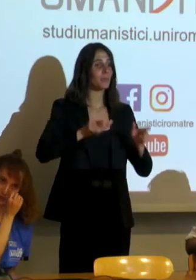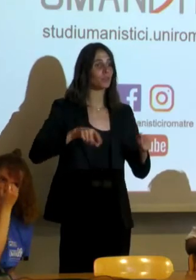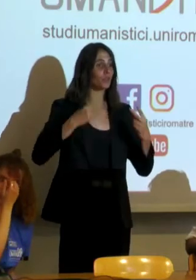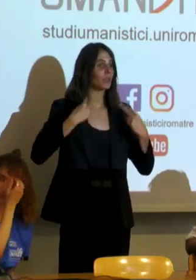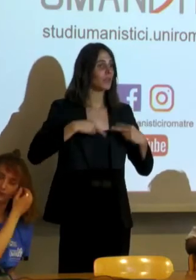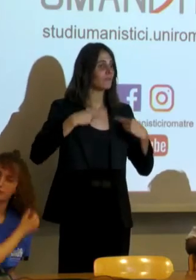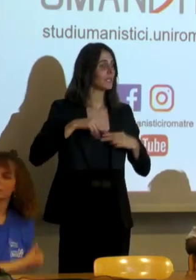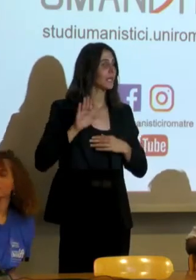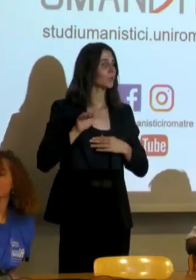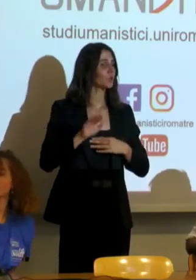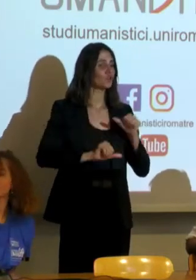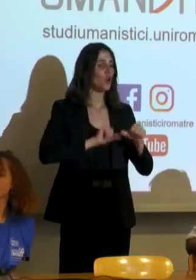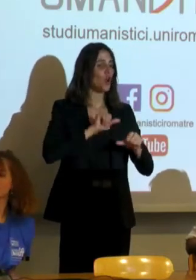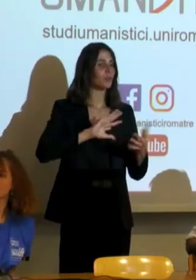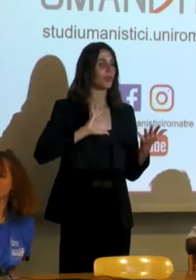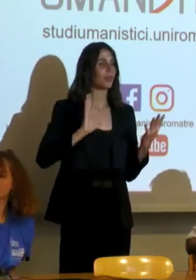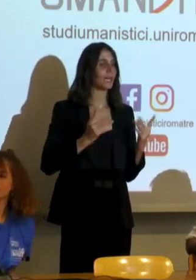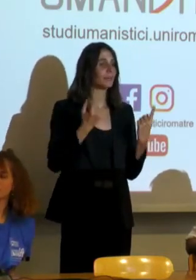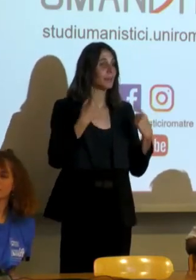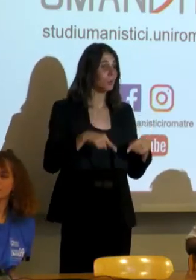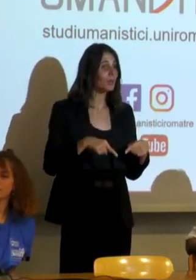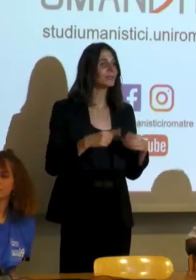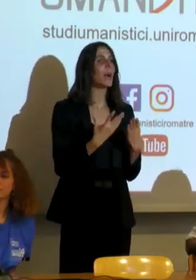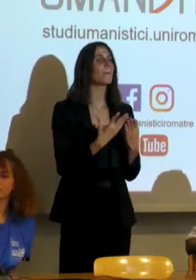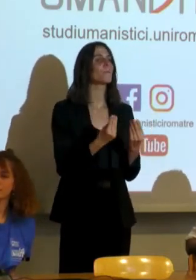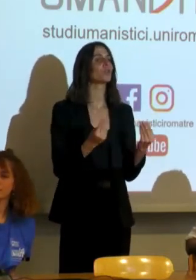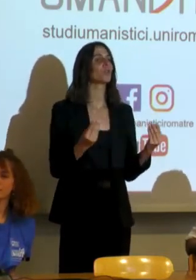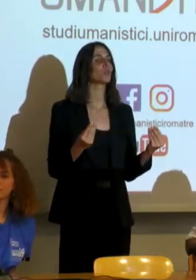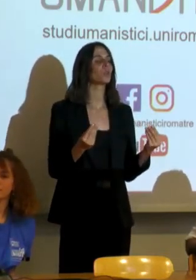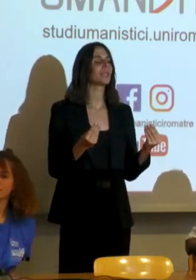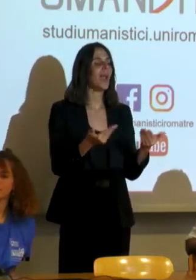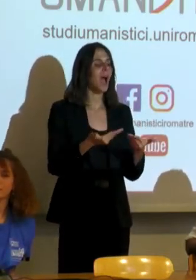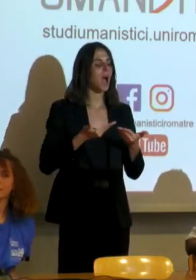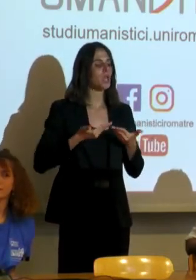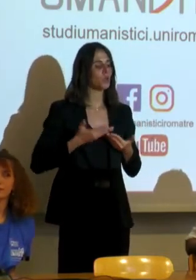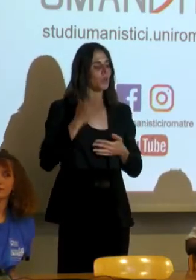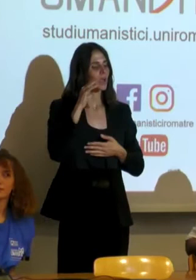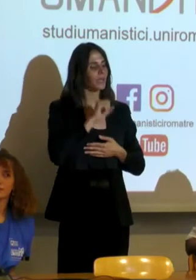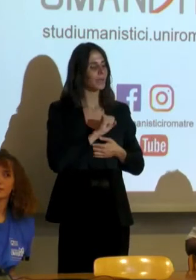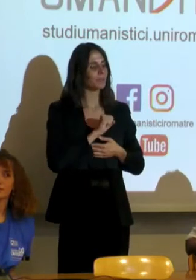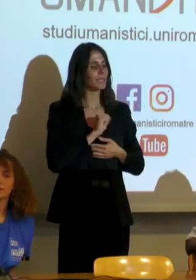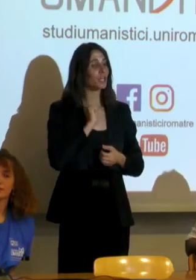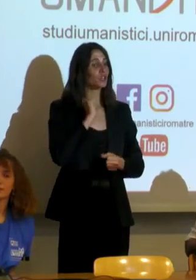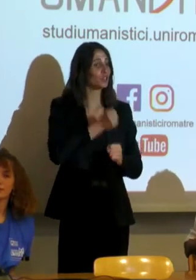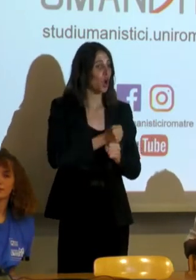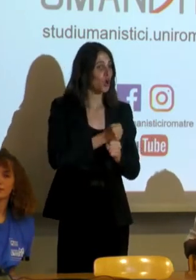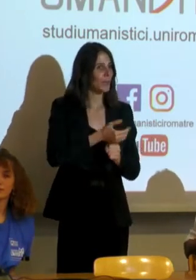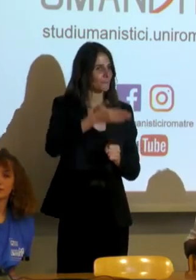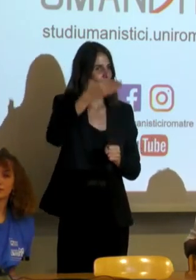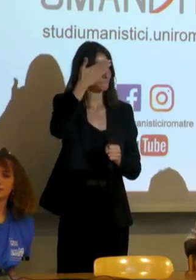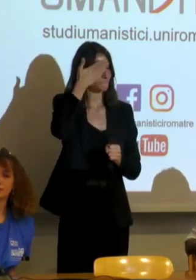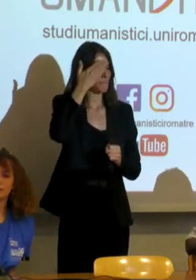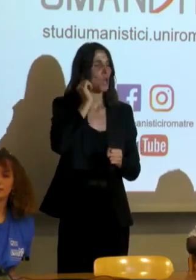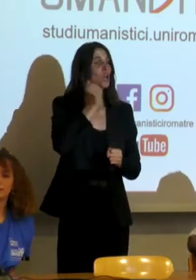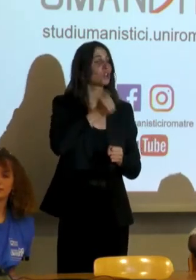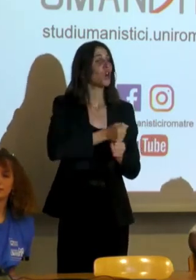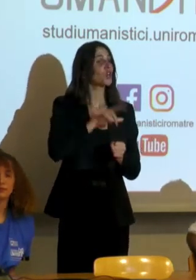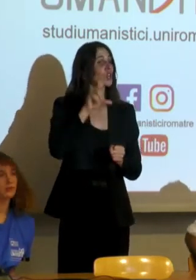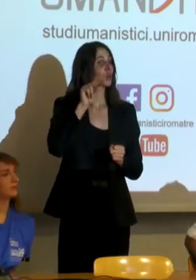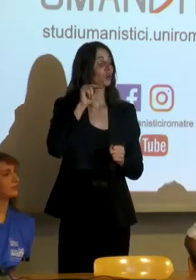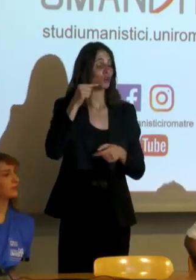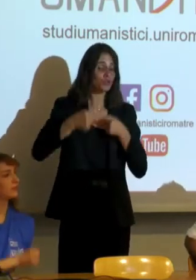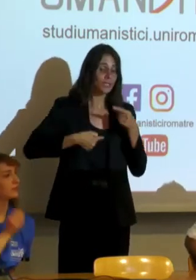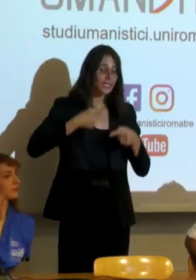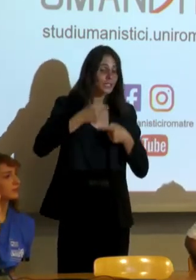nel nostro paese, e questa pluralità ci aiuta a capire come sapere la storia, studiare la storia e la tradizione significa